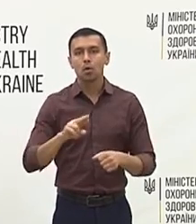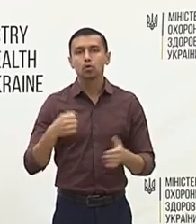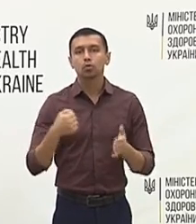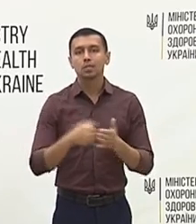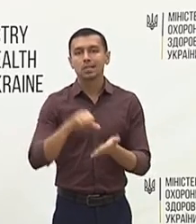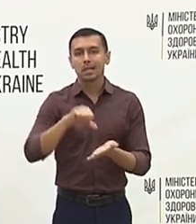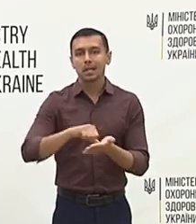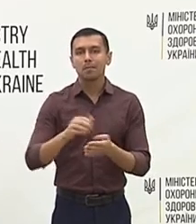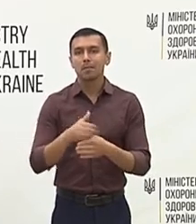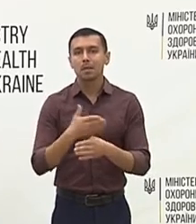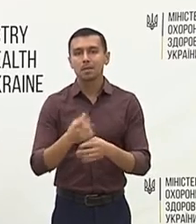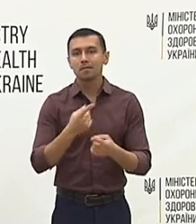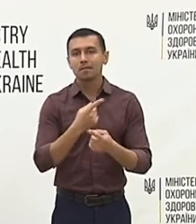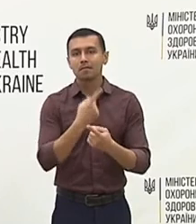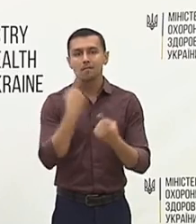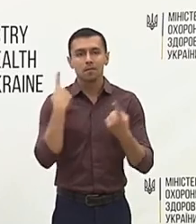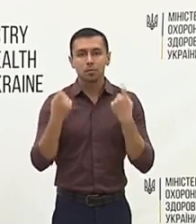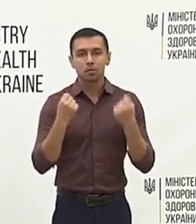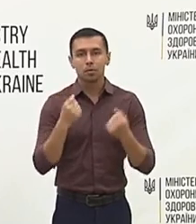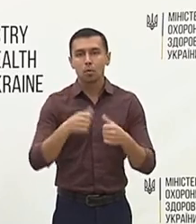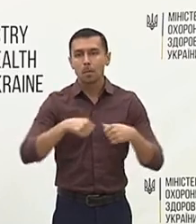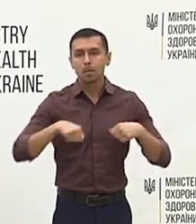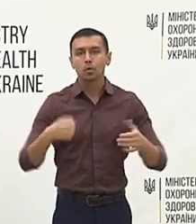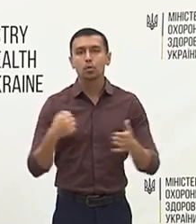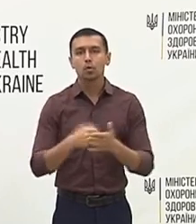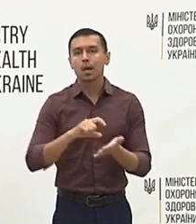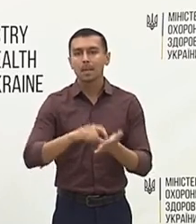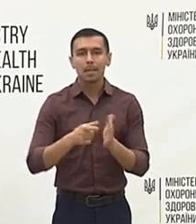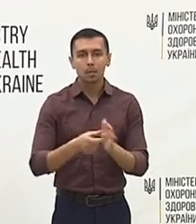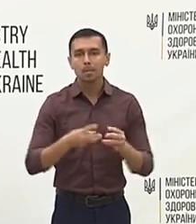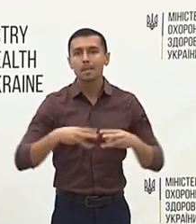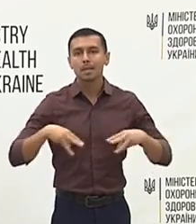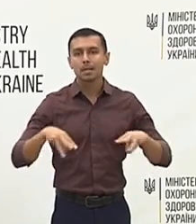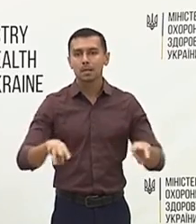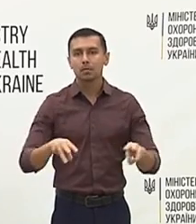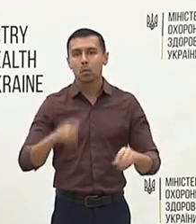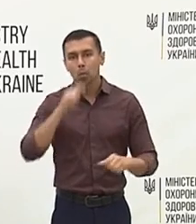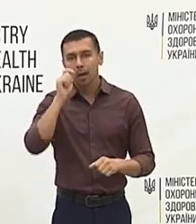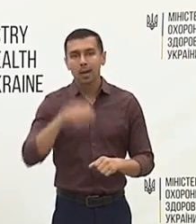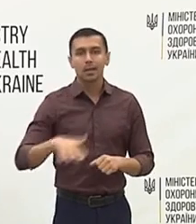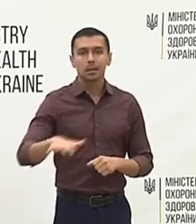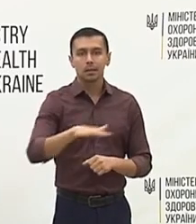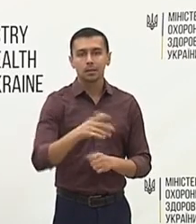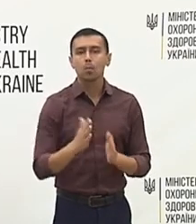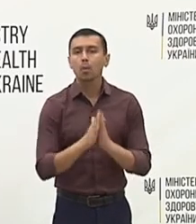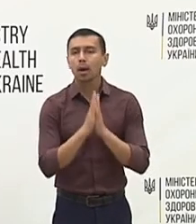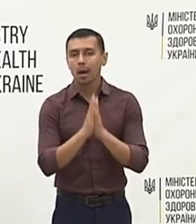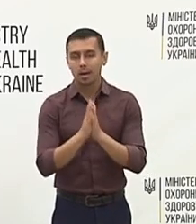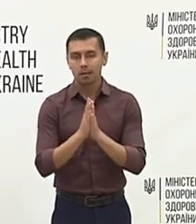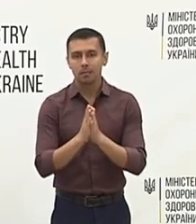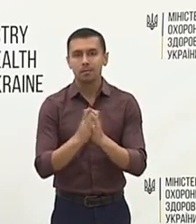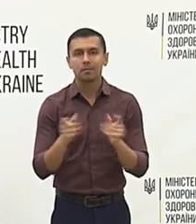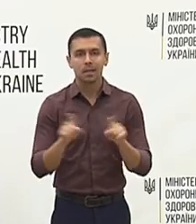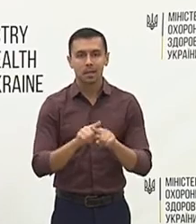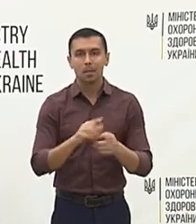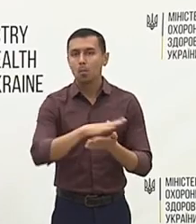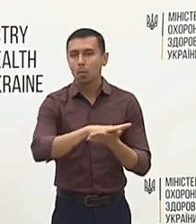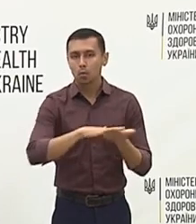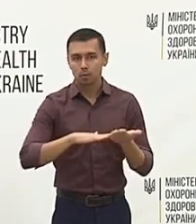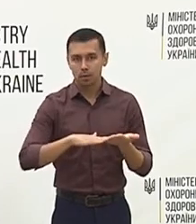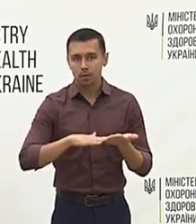членів міжвідомчої комісії, до Кабінету міністрів України з проханням все-таки